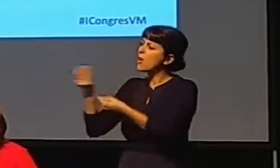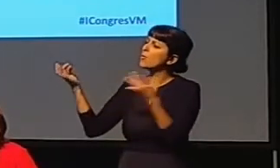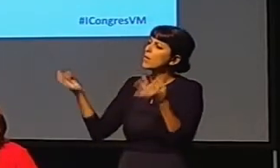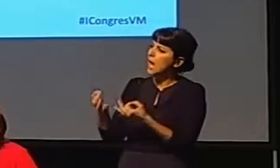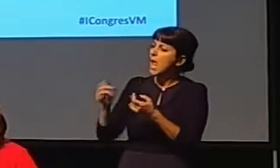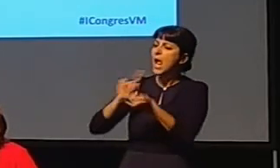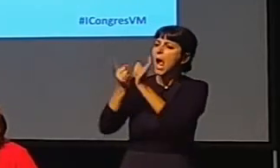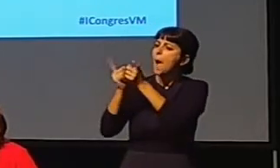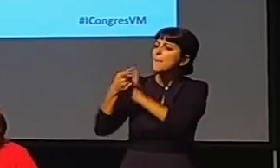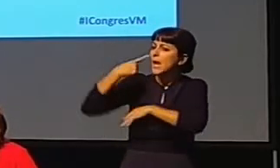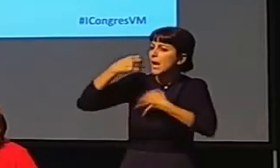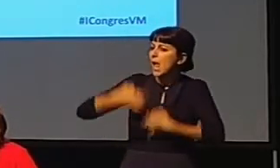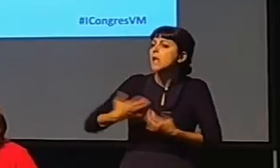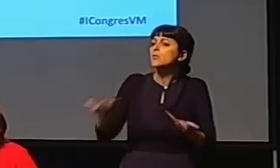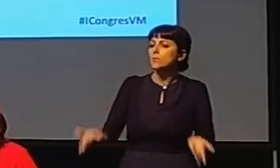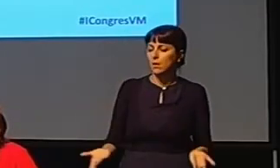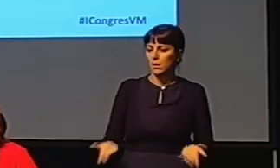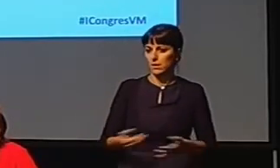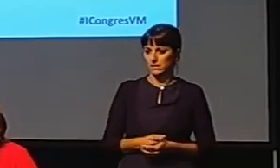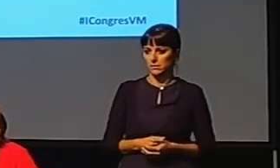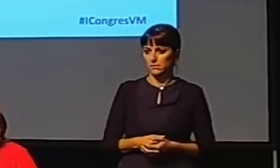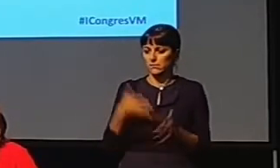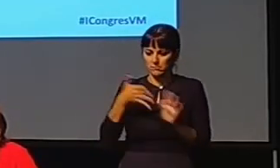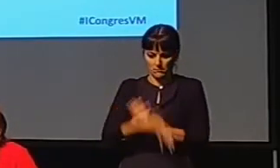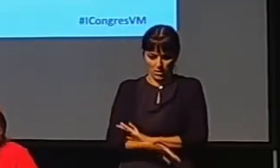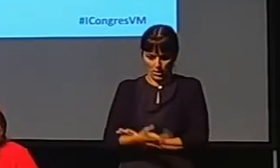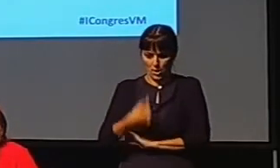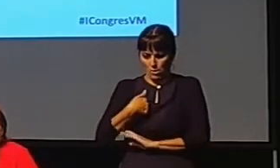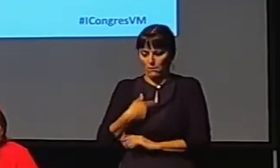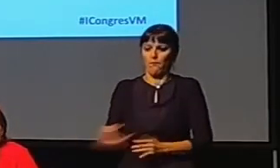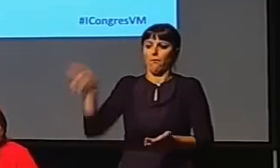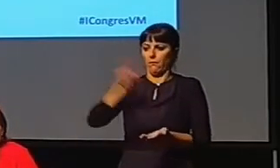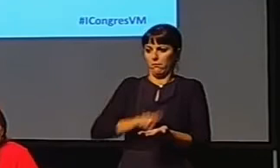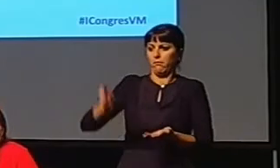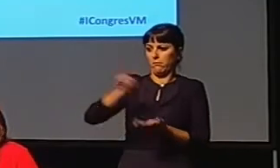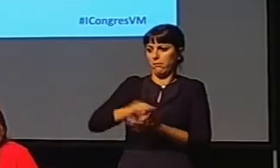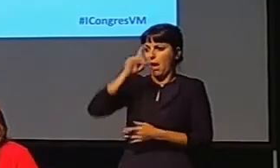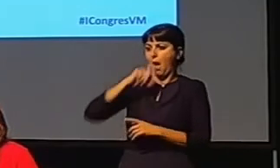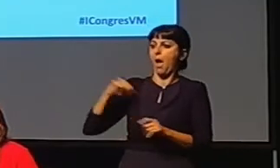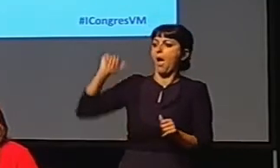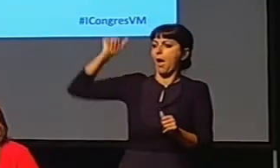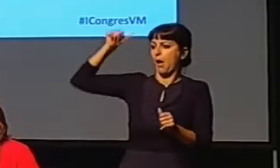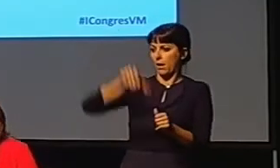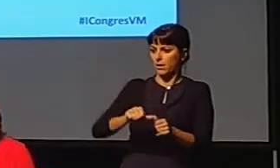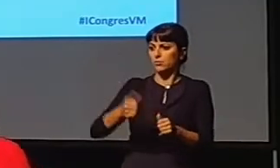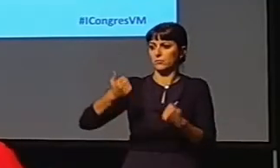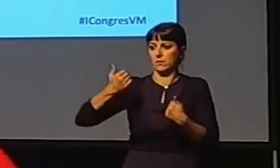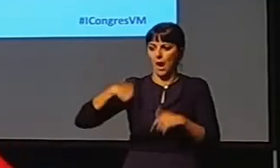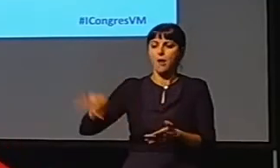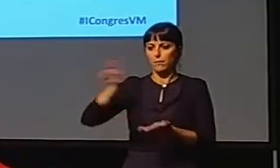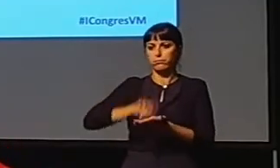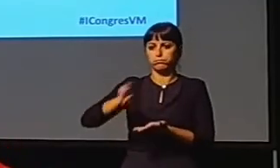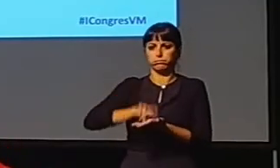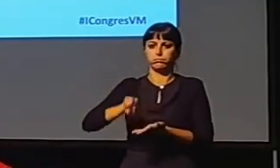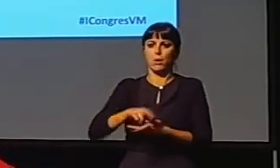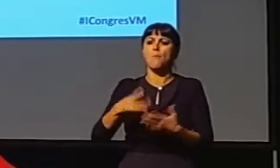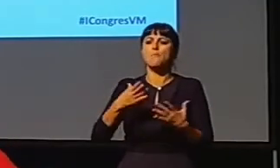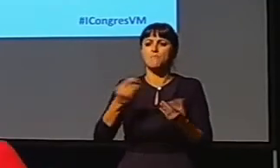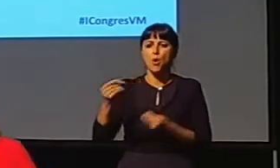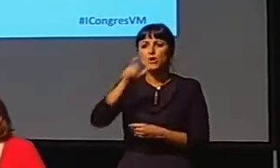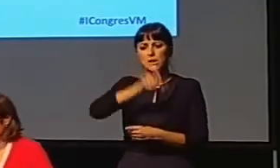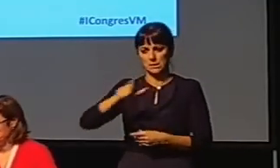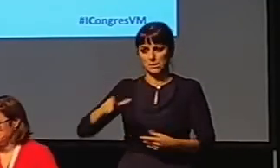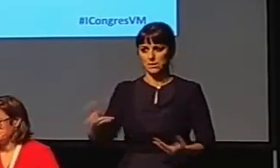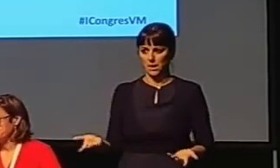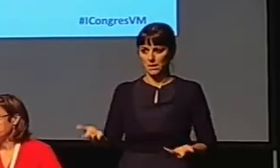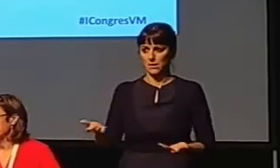canvis reals haveu fet? Perquè això que estic dient fa uns quants anys que ho estic dient jo, però que ho està dient molta gent. Que les companyes del Consell